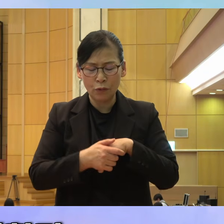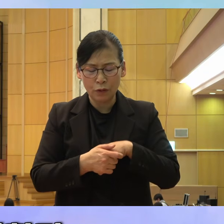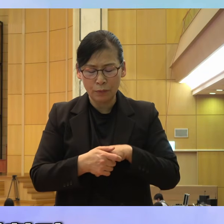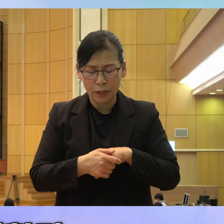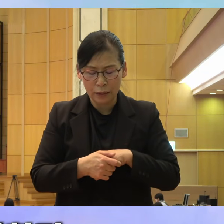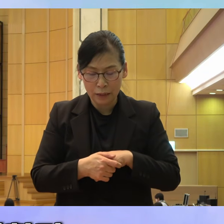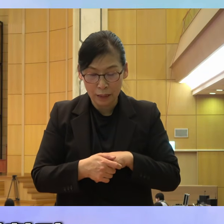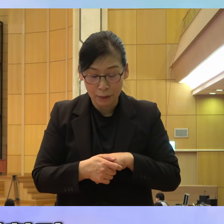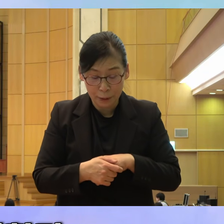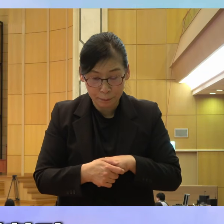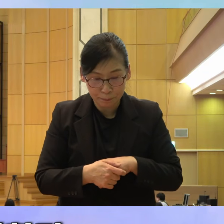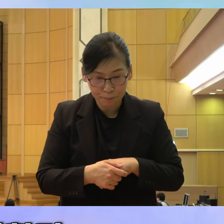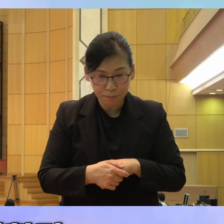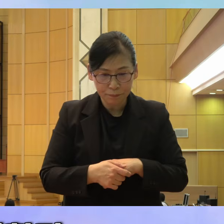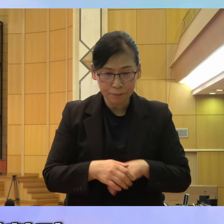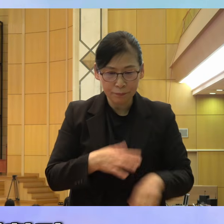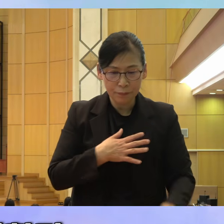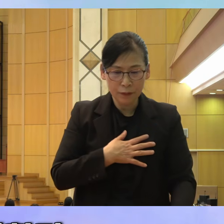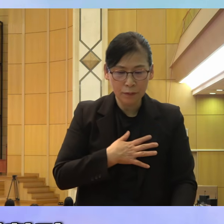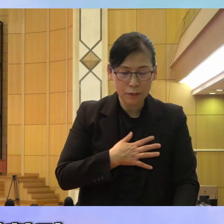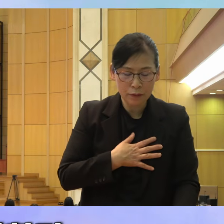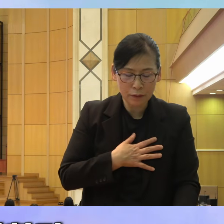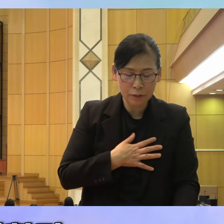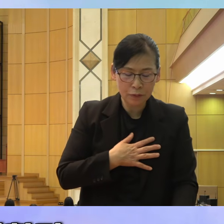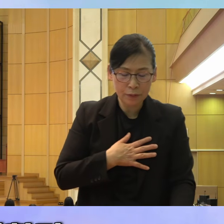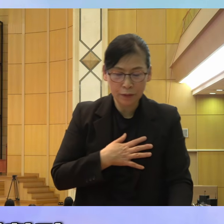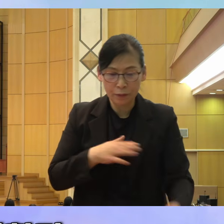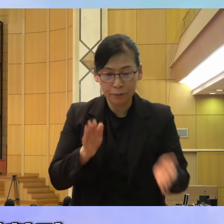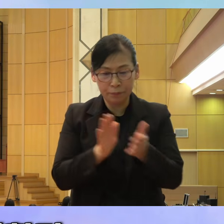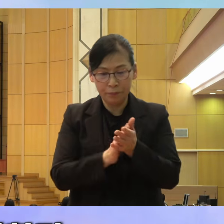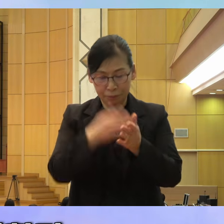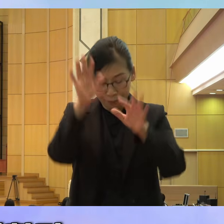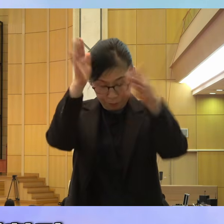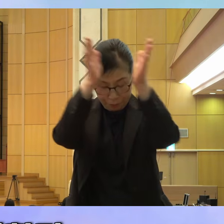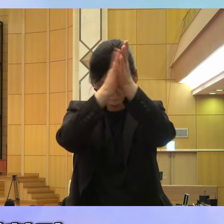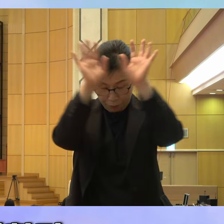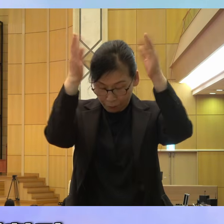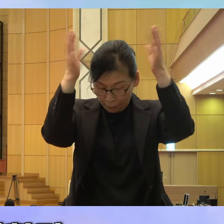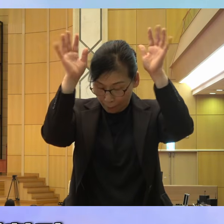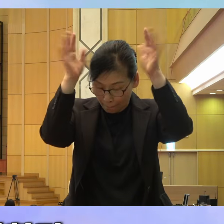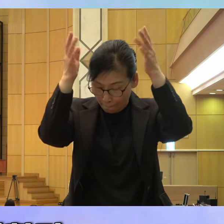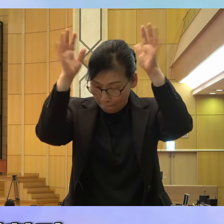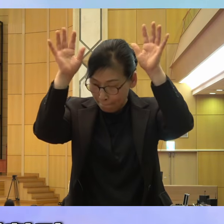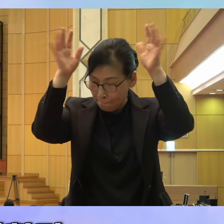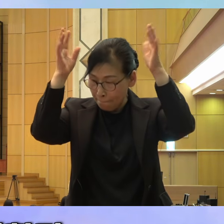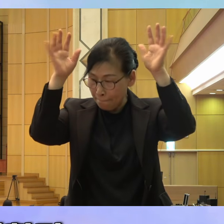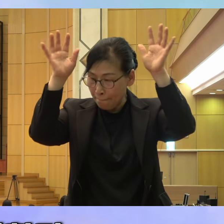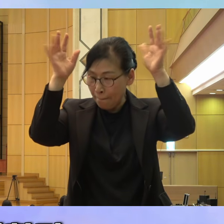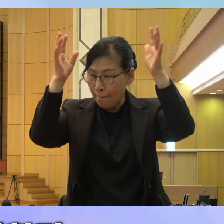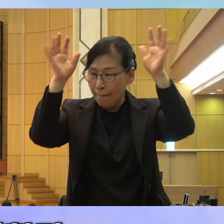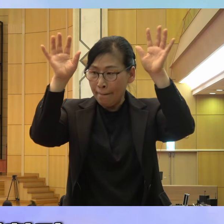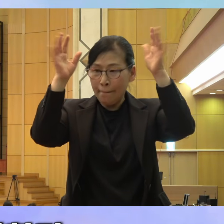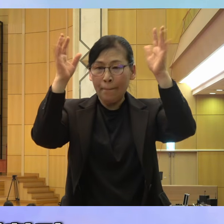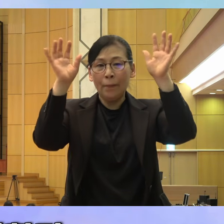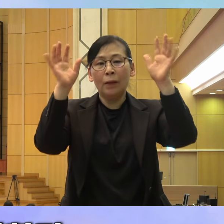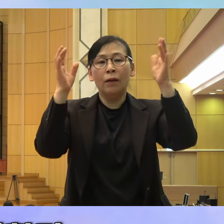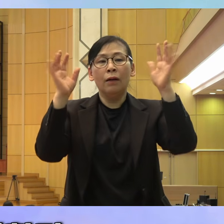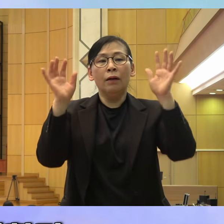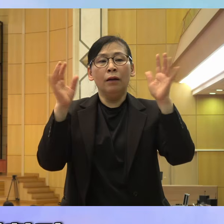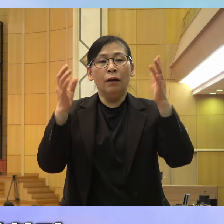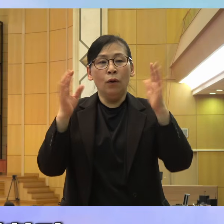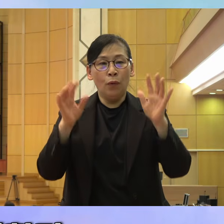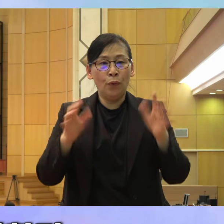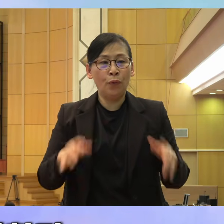이름으로 기도하옵나이다. 아멘. 하나님께 감사와 영광의 박수를 올리겠습니다.